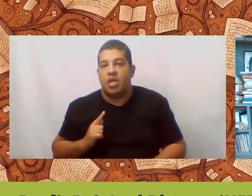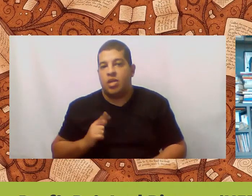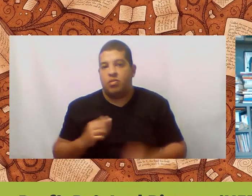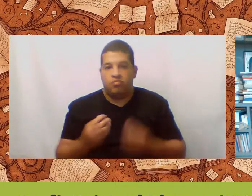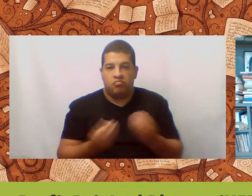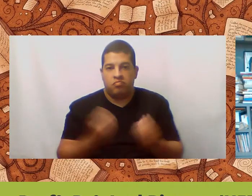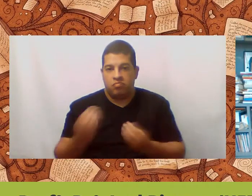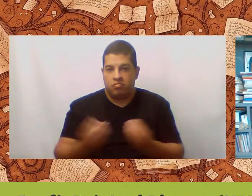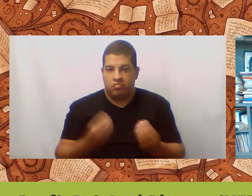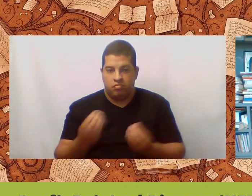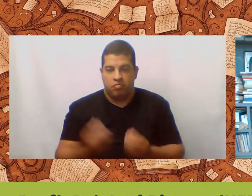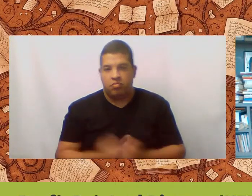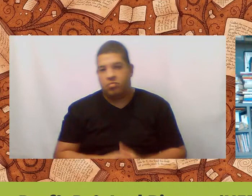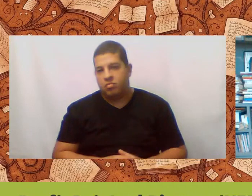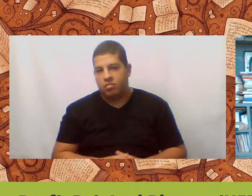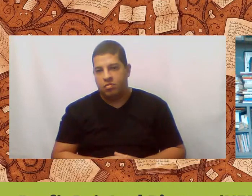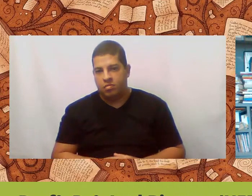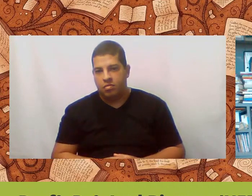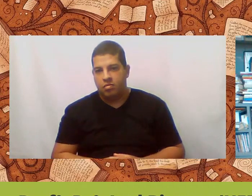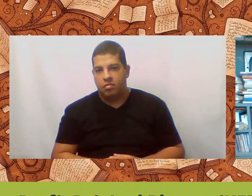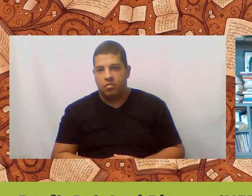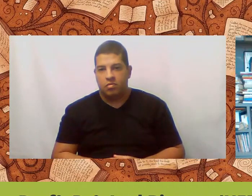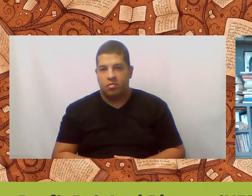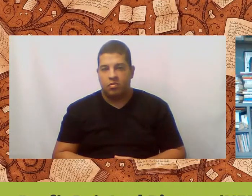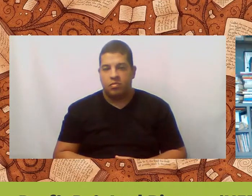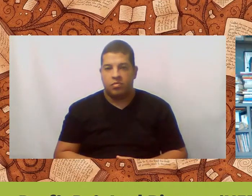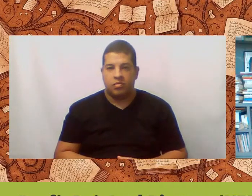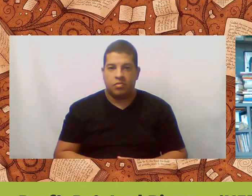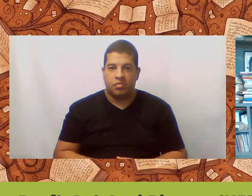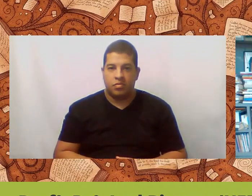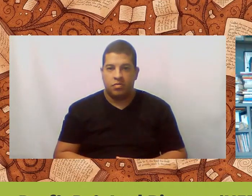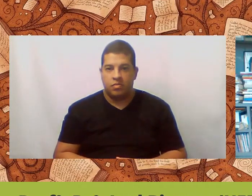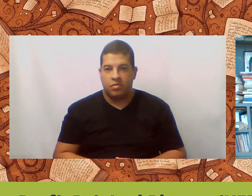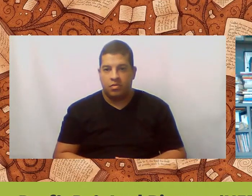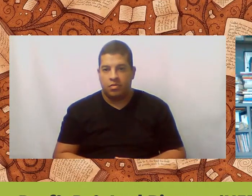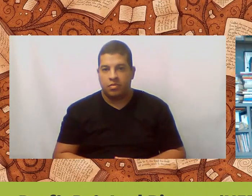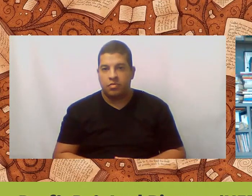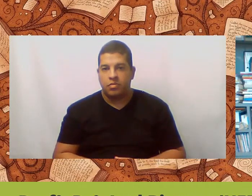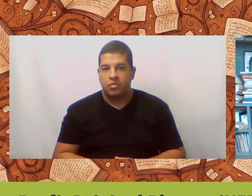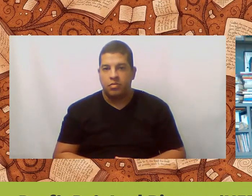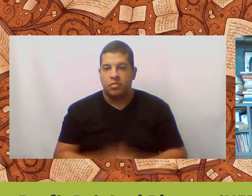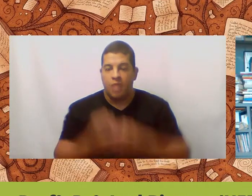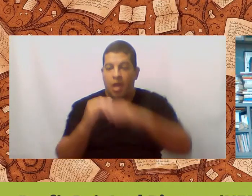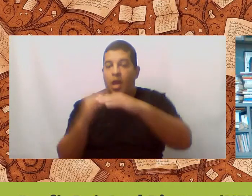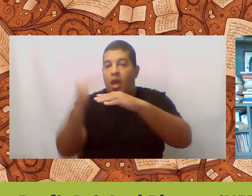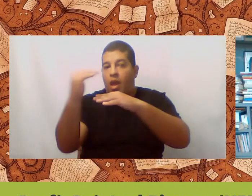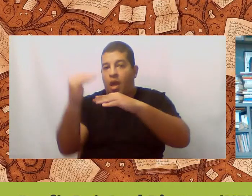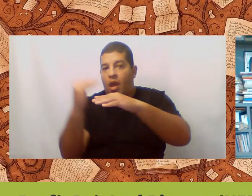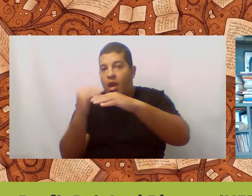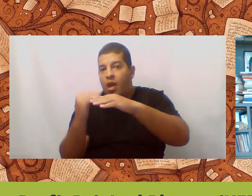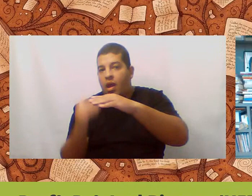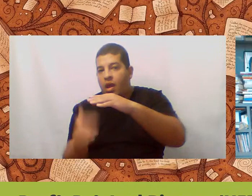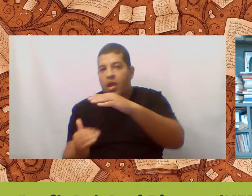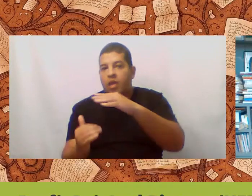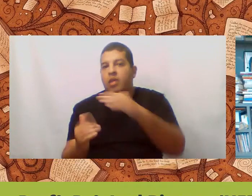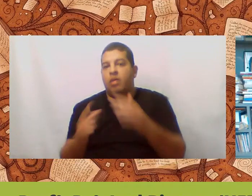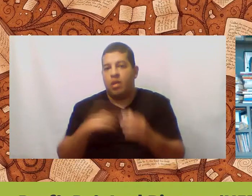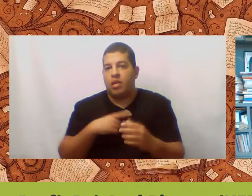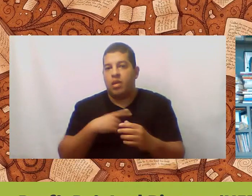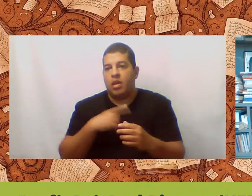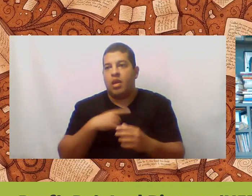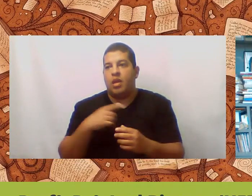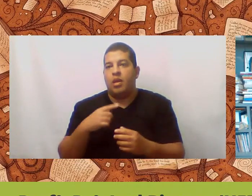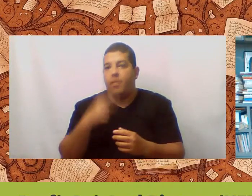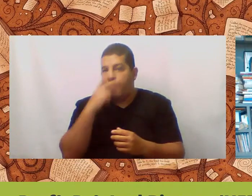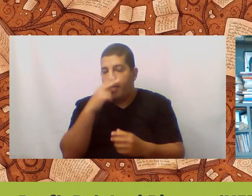em hierarquias de gênero na atualidade e hierarquia de gênero em questão são as duas faces da mesma moeda,